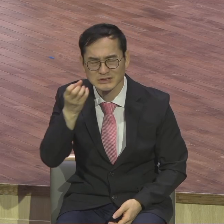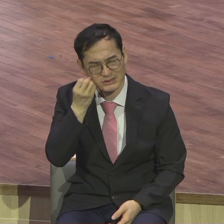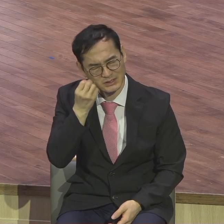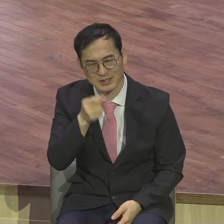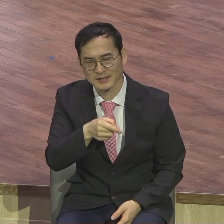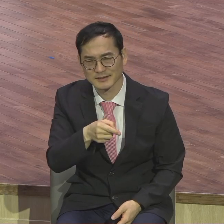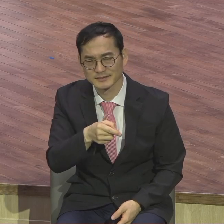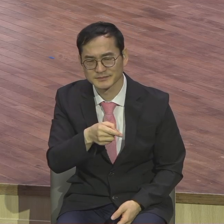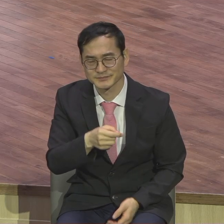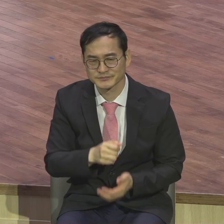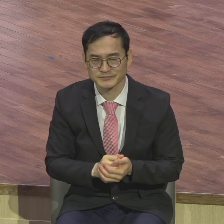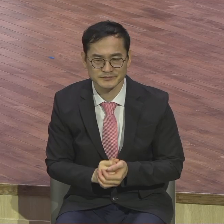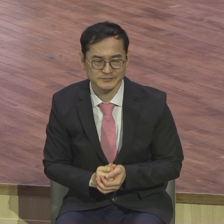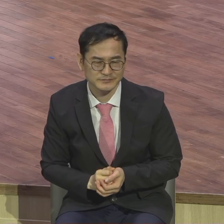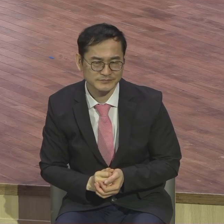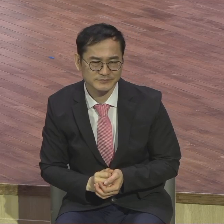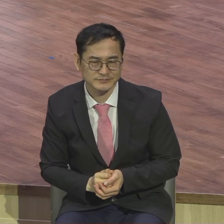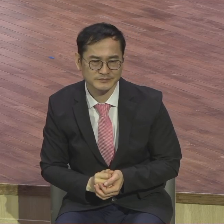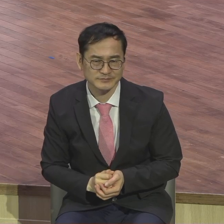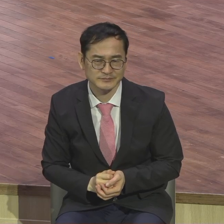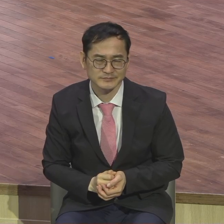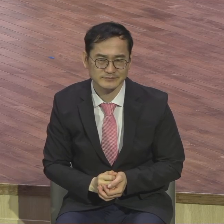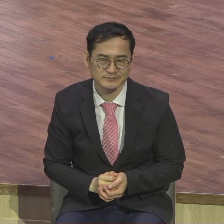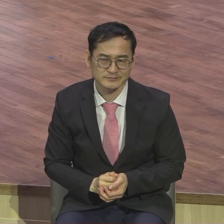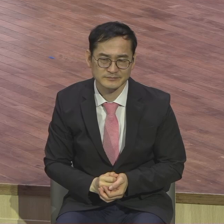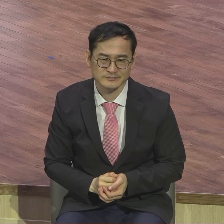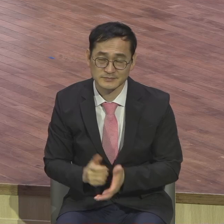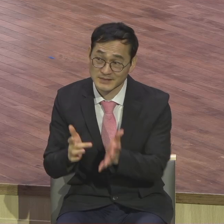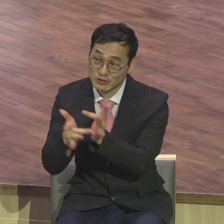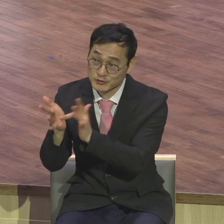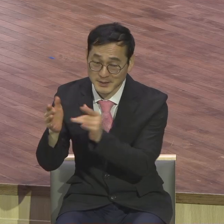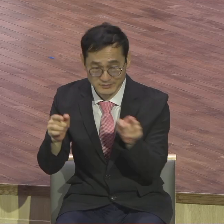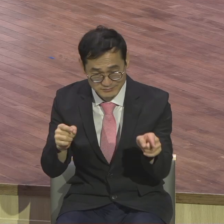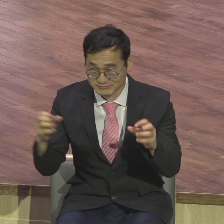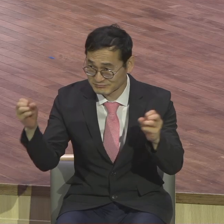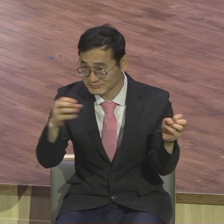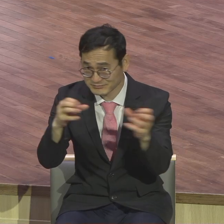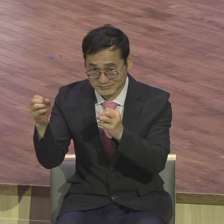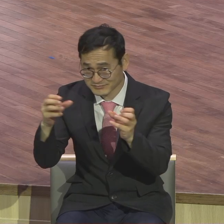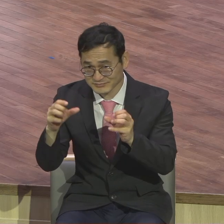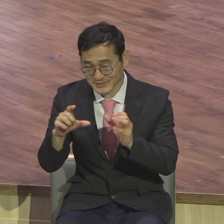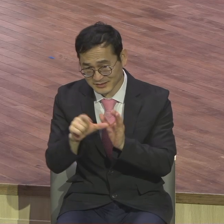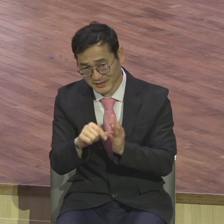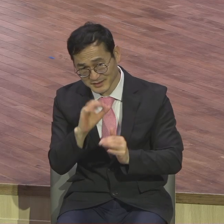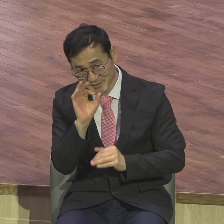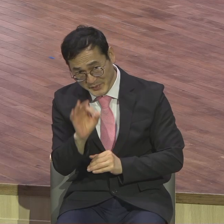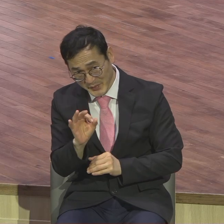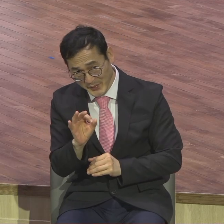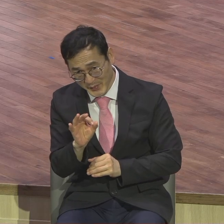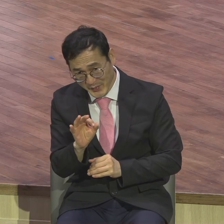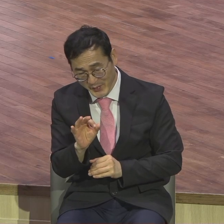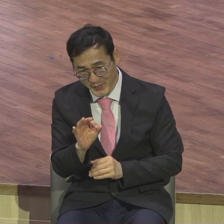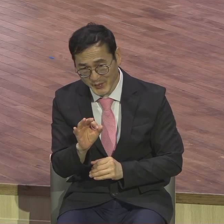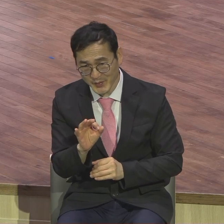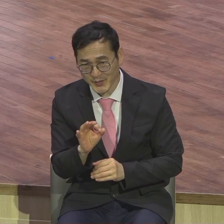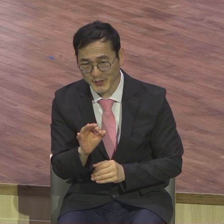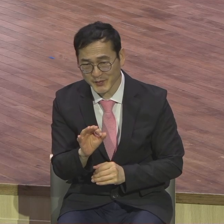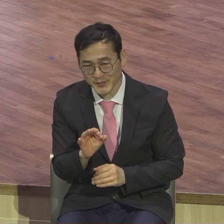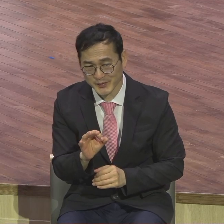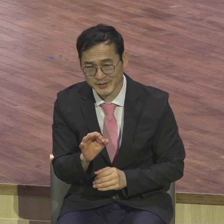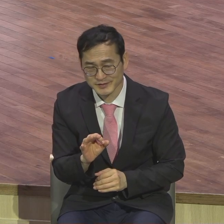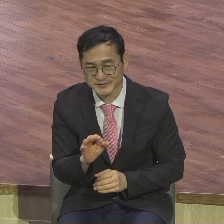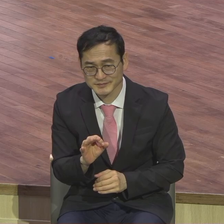라피들도 여기에 대해서 다양한 의견을 그렇게 제시를 하고 있었는데 당시 바리세파에